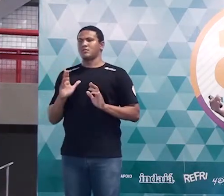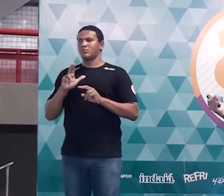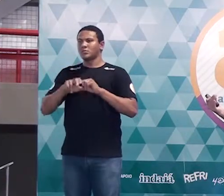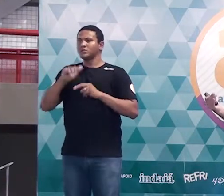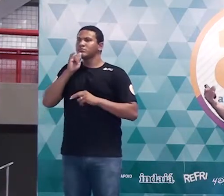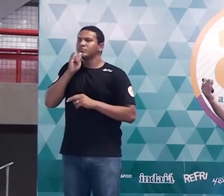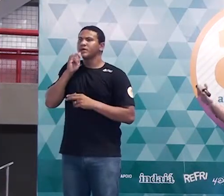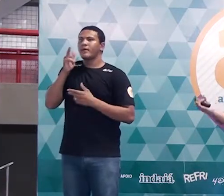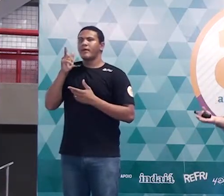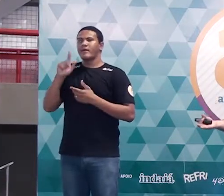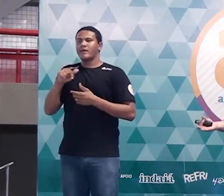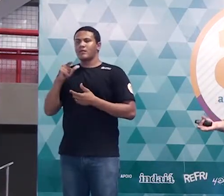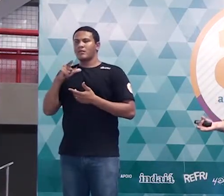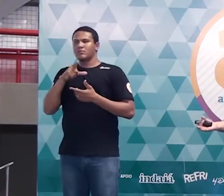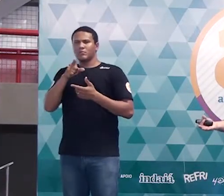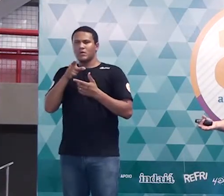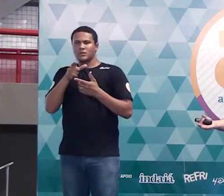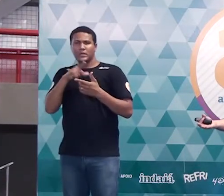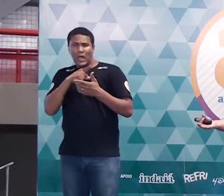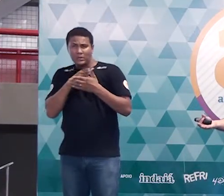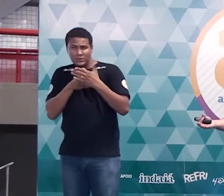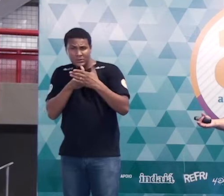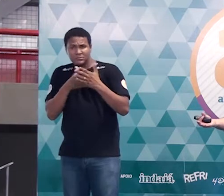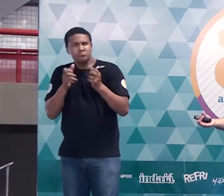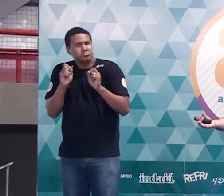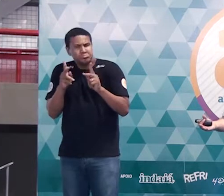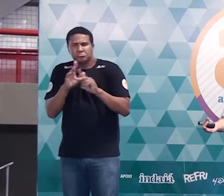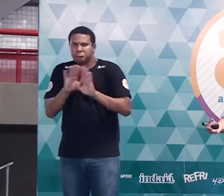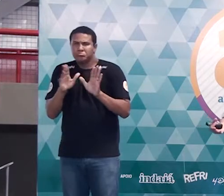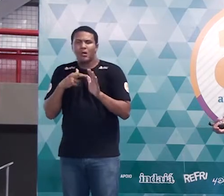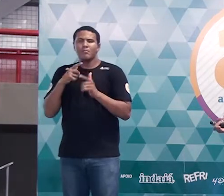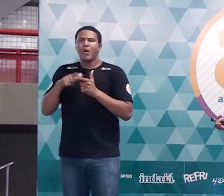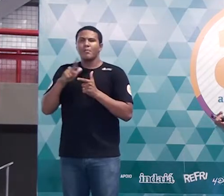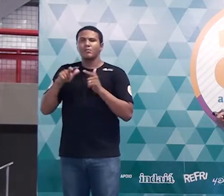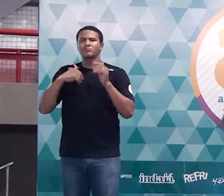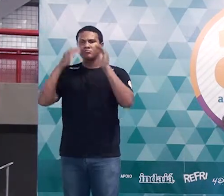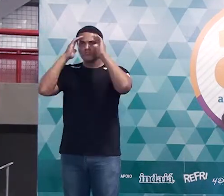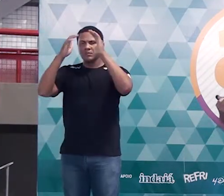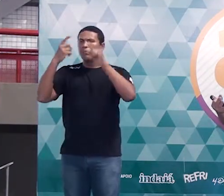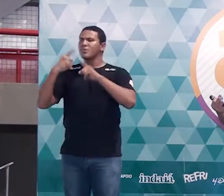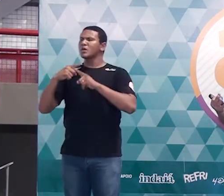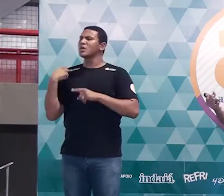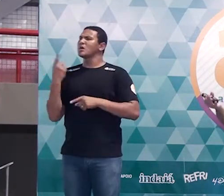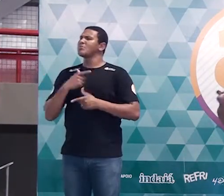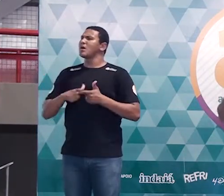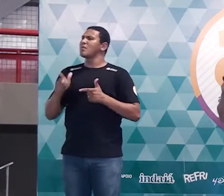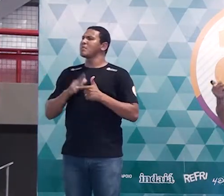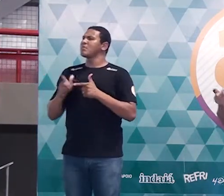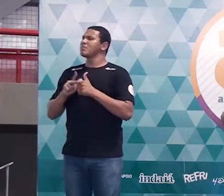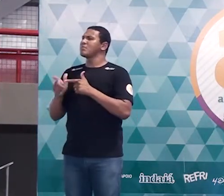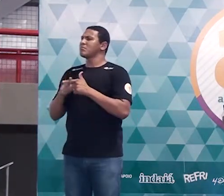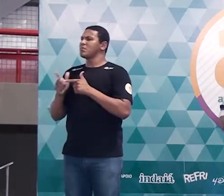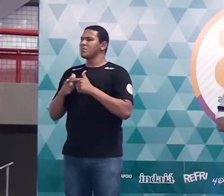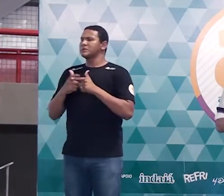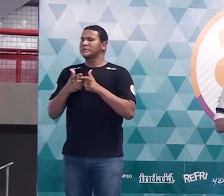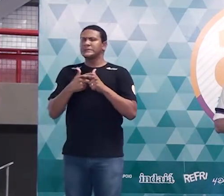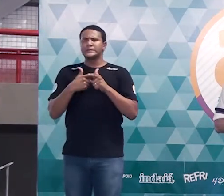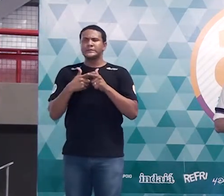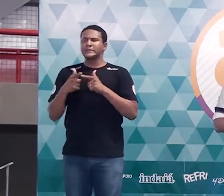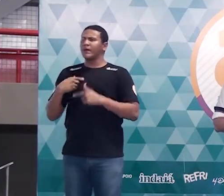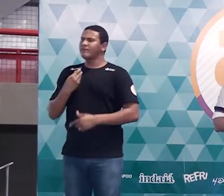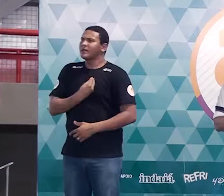o outro com as limitações dele. Por que é que nós temos tantos problemas na nossa vida, por